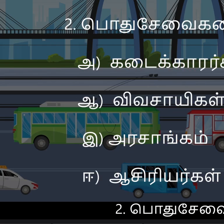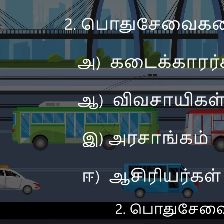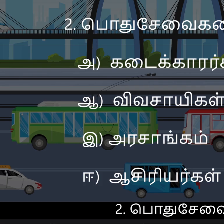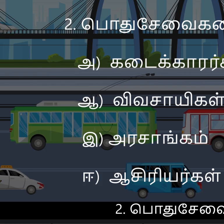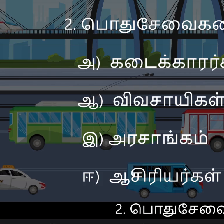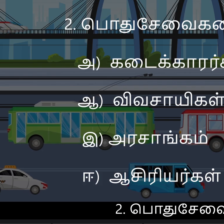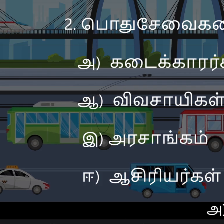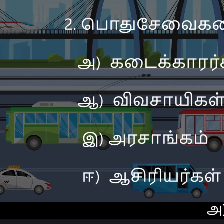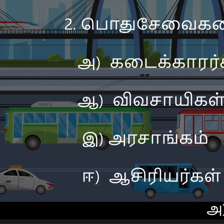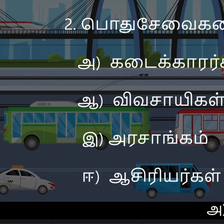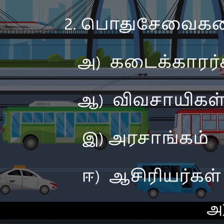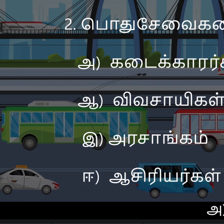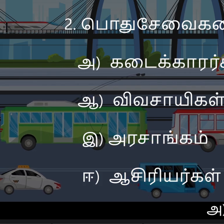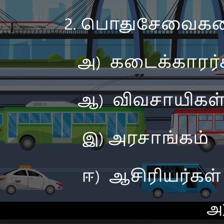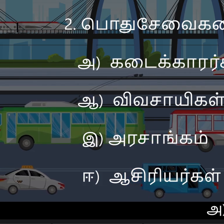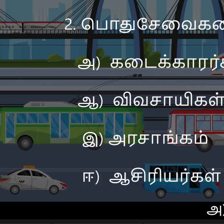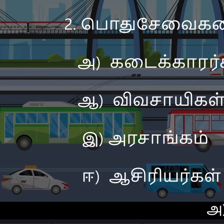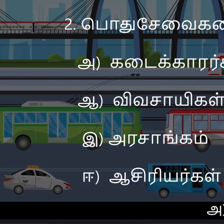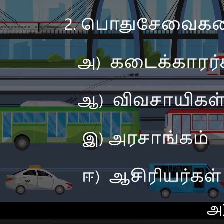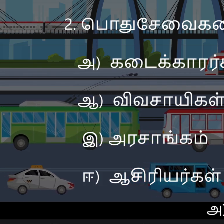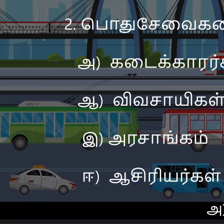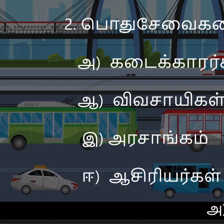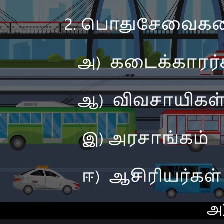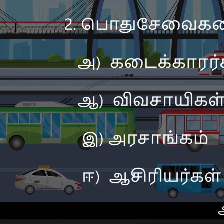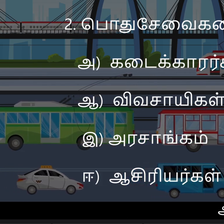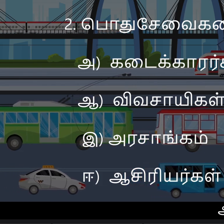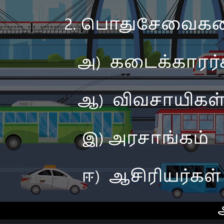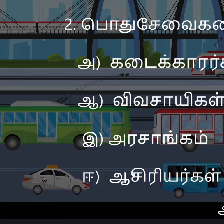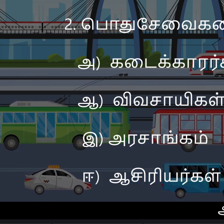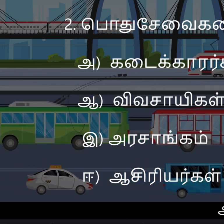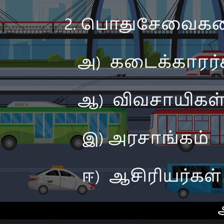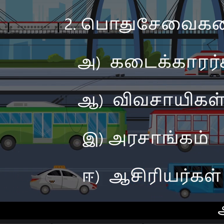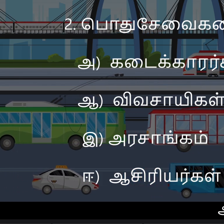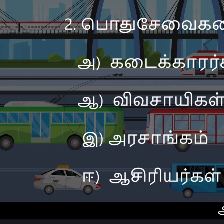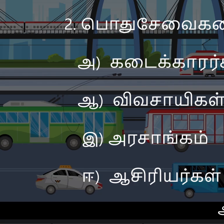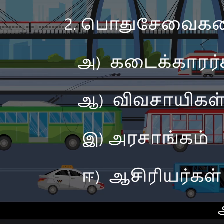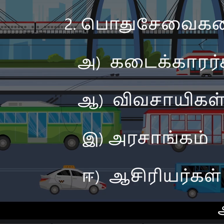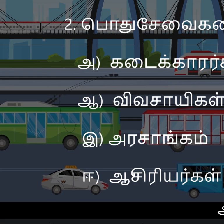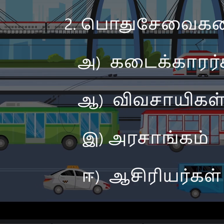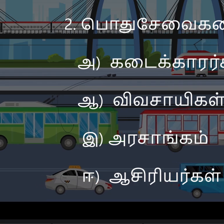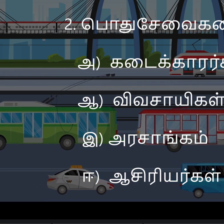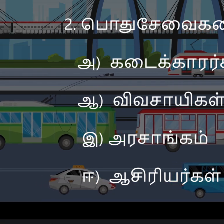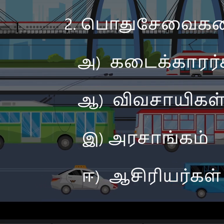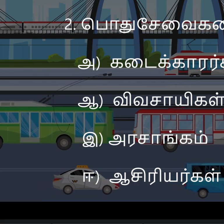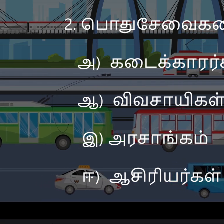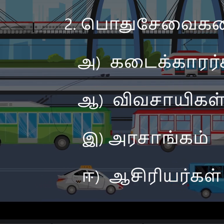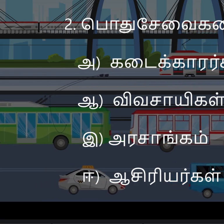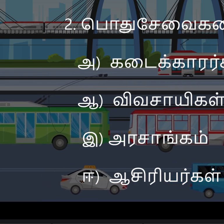யார் வழங்குகின்றனர்? அ. கடைக்காரர்கள். ஆ. விவசாயிகள்.